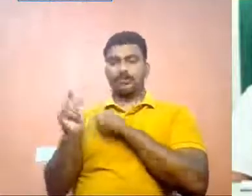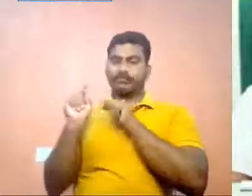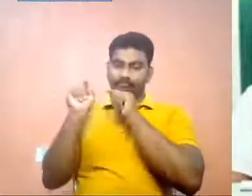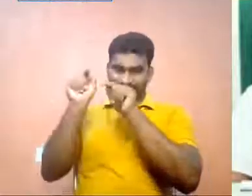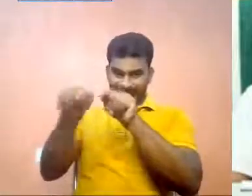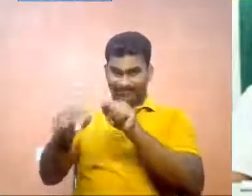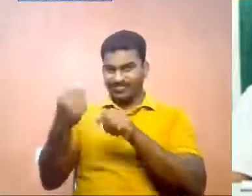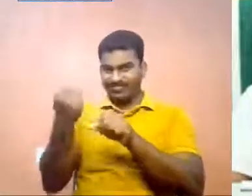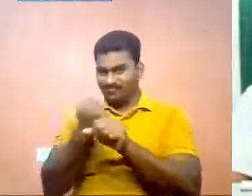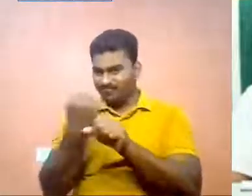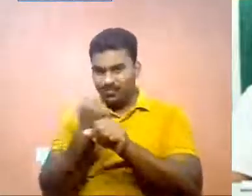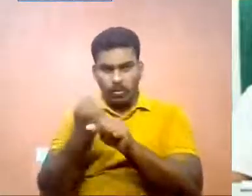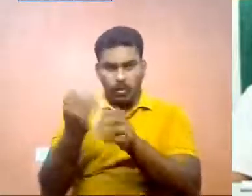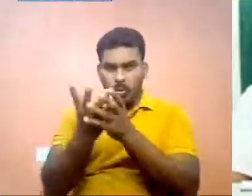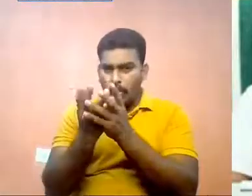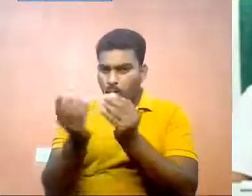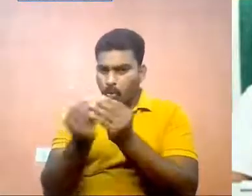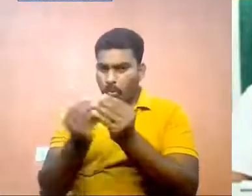അതേസമയം